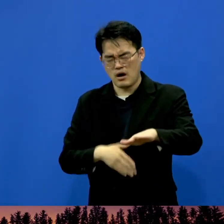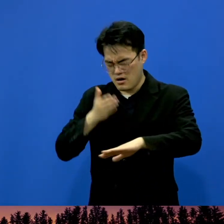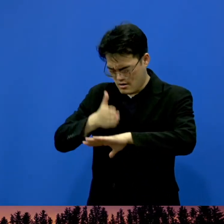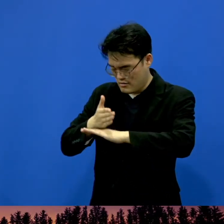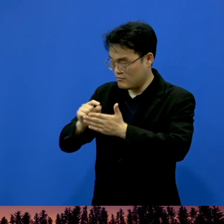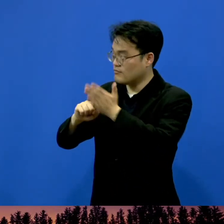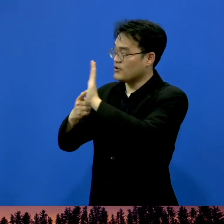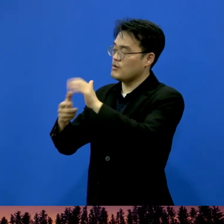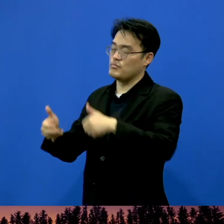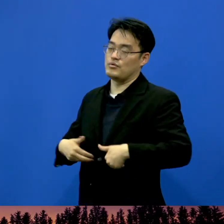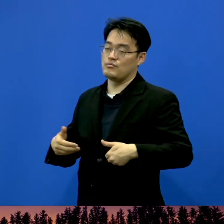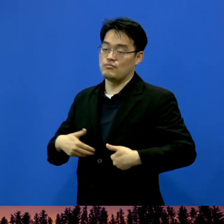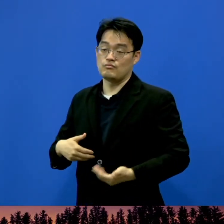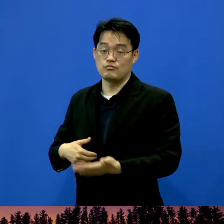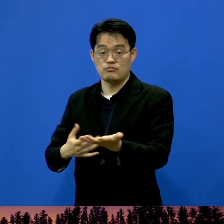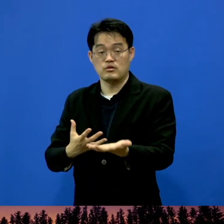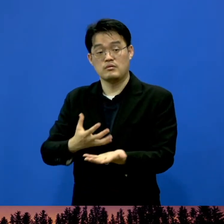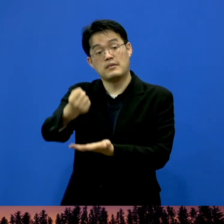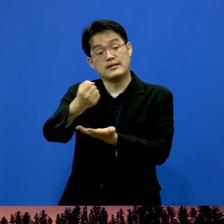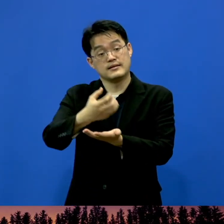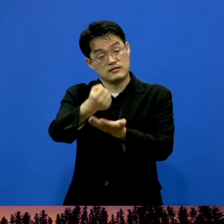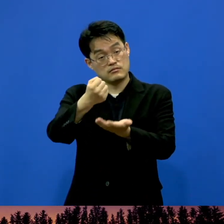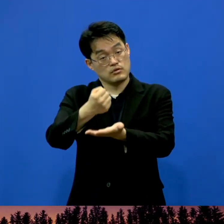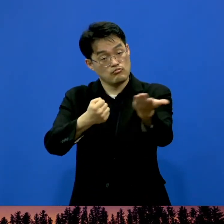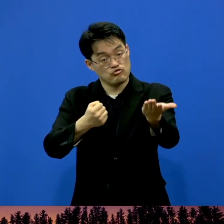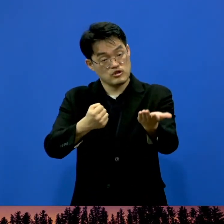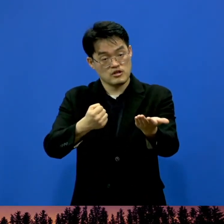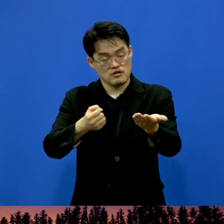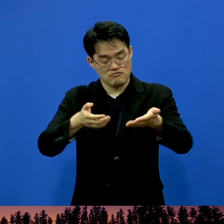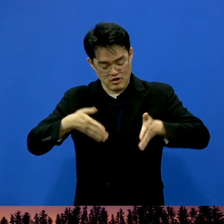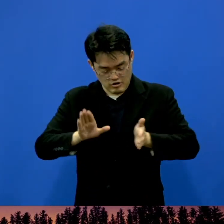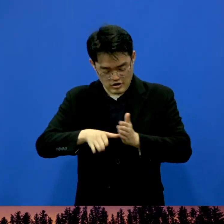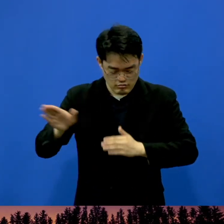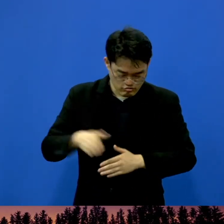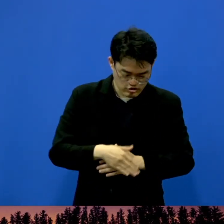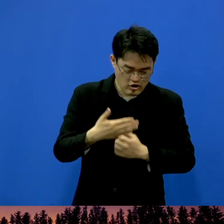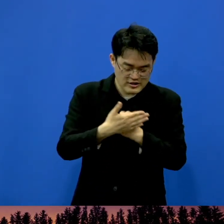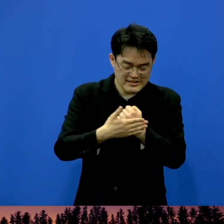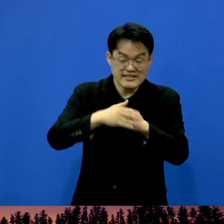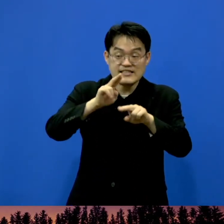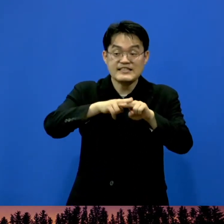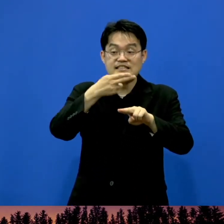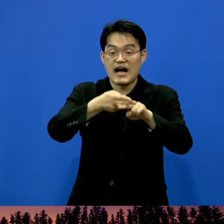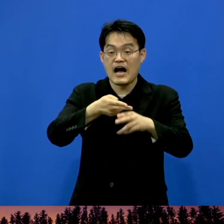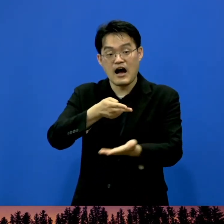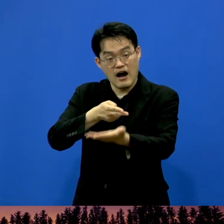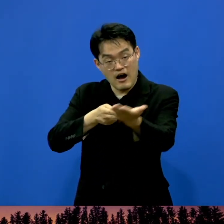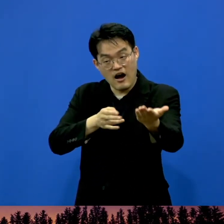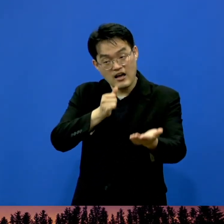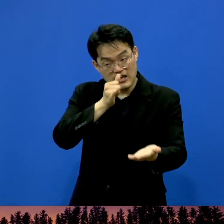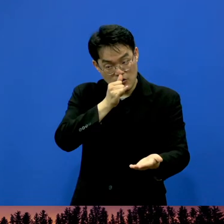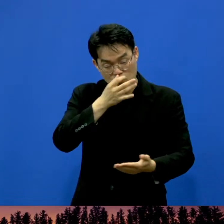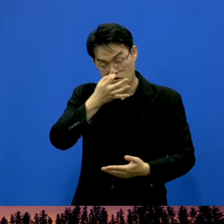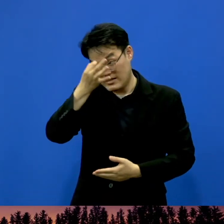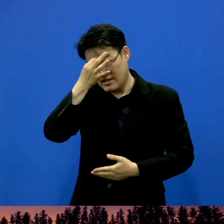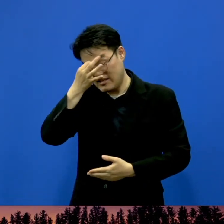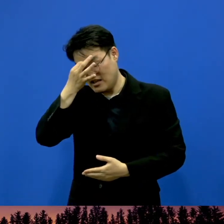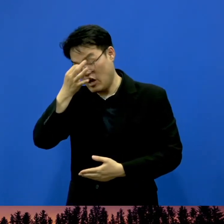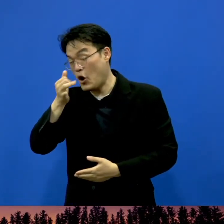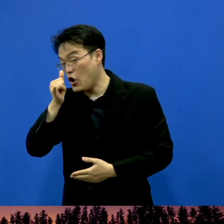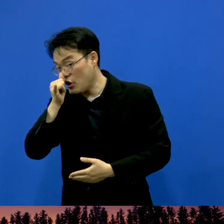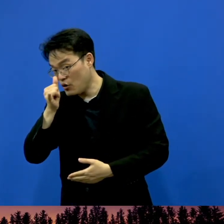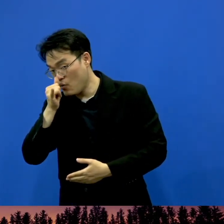이런 선천적으로 받은 재능들도 있을 거예요. 특별한 은사들도 있을 거예요. 은사들.